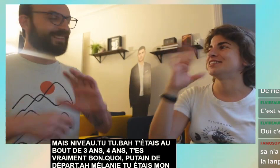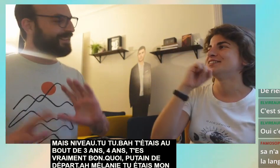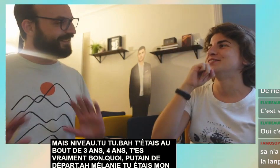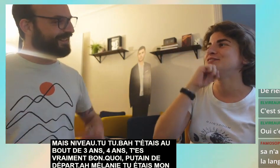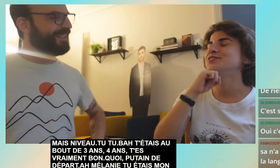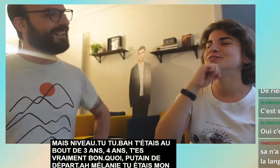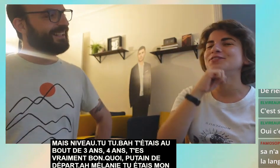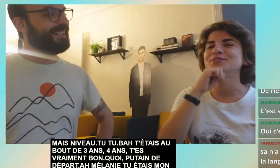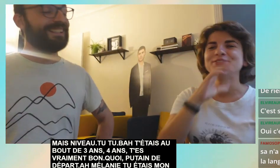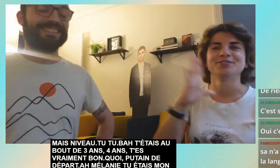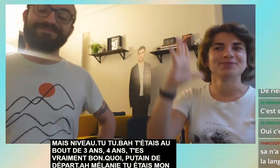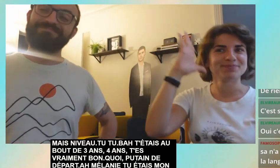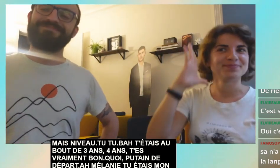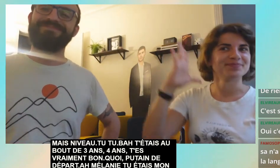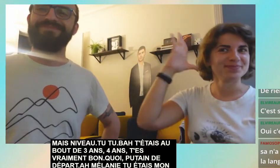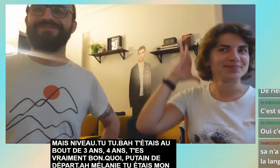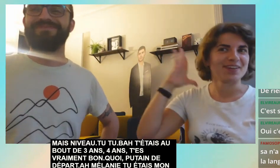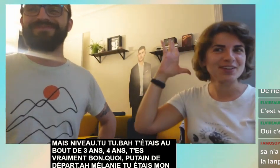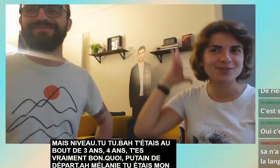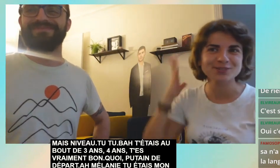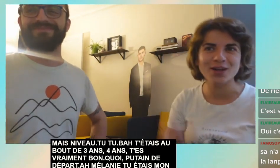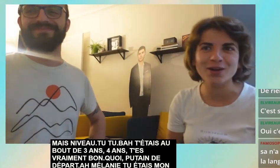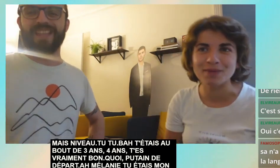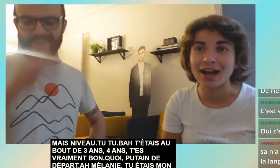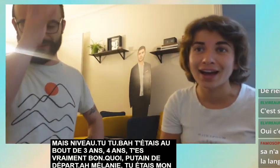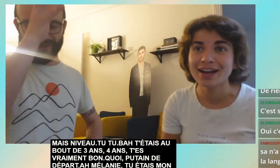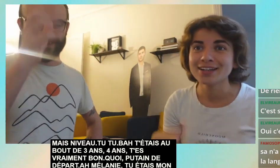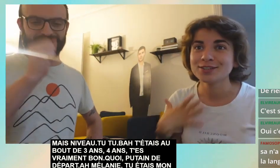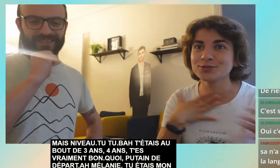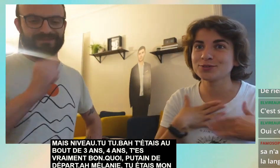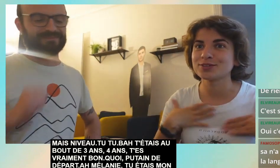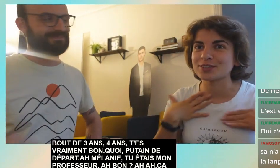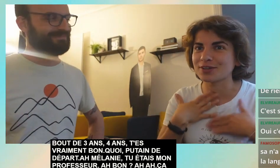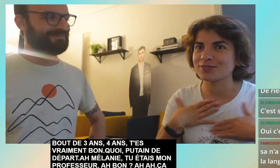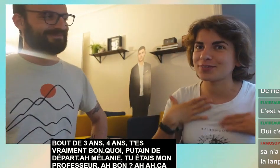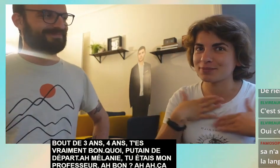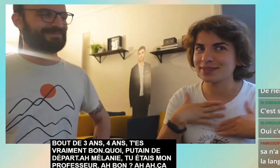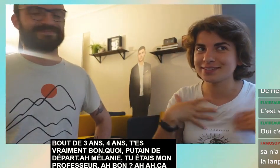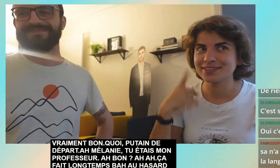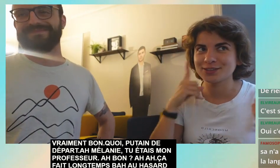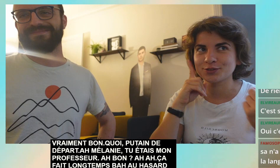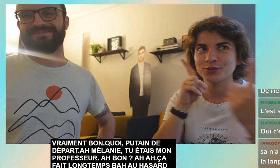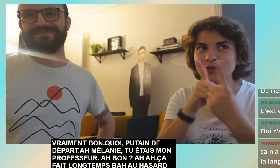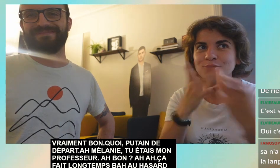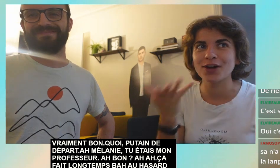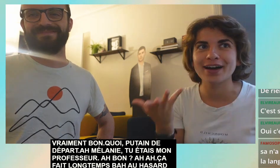Ah! Ça fait longtemps. le Bah, hasard. du coup, t'as plaisir de te revoir.